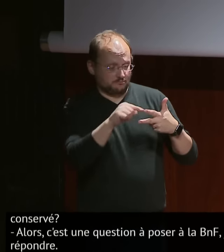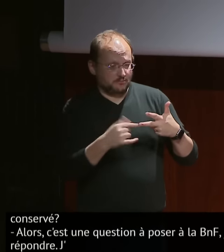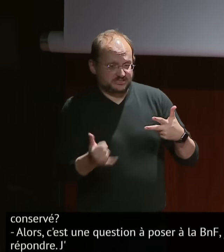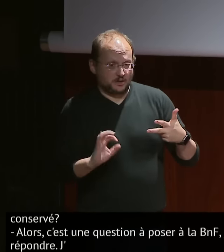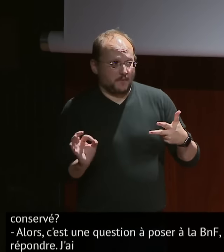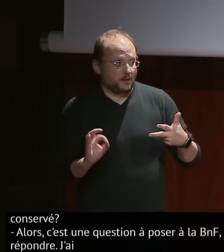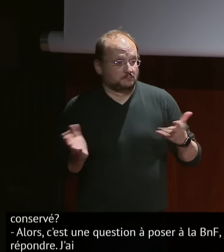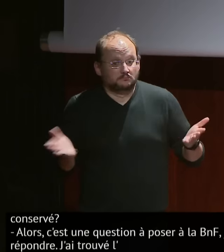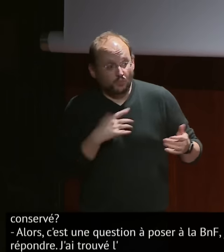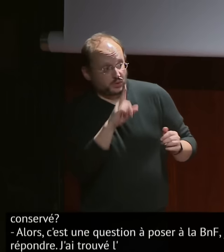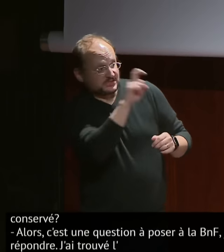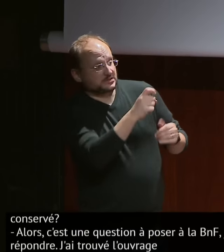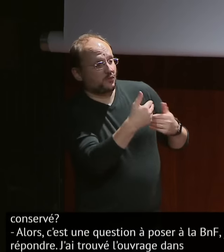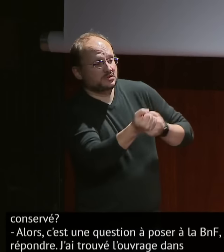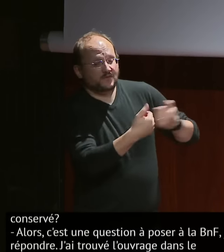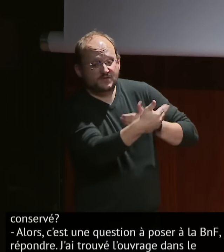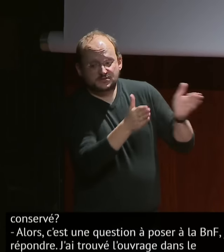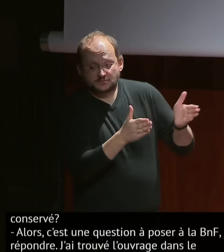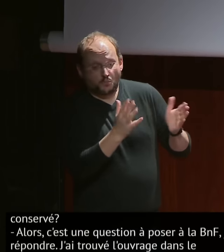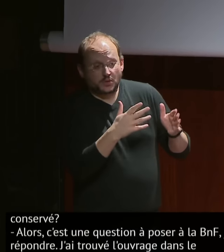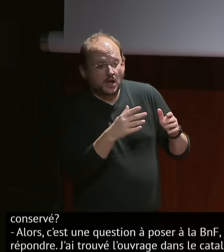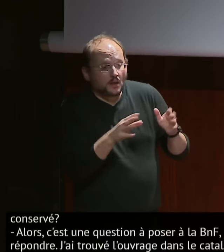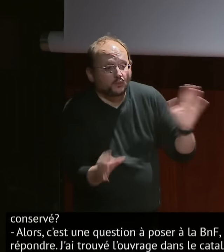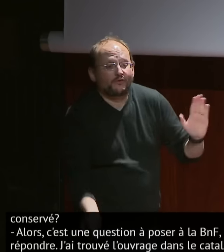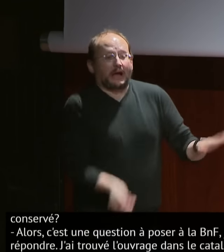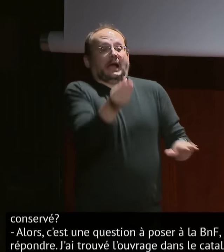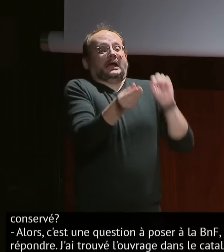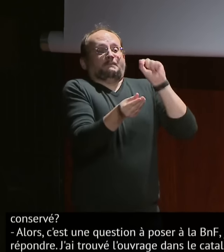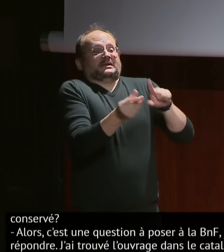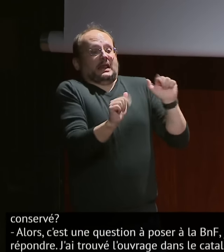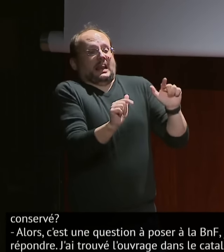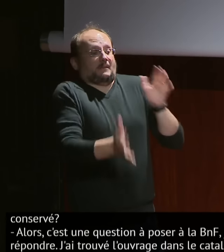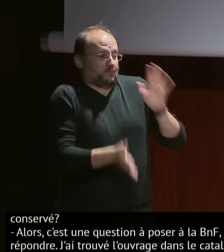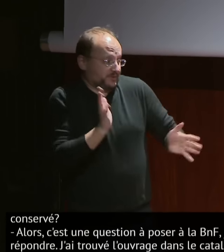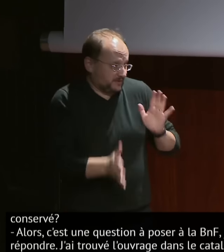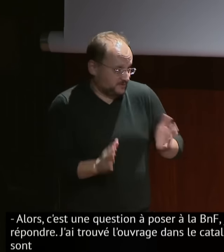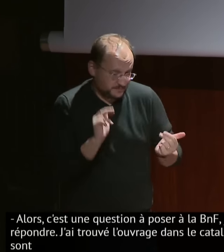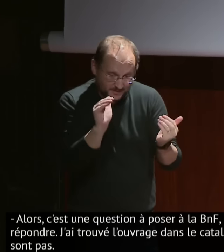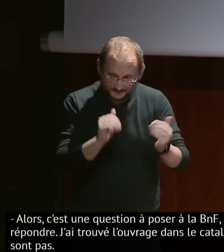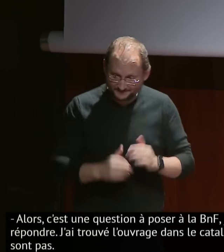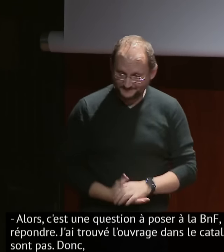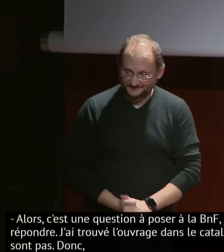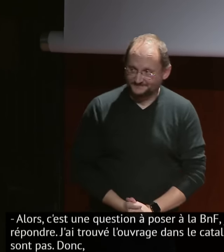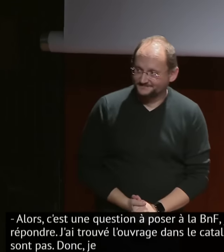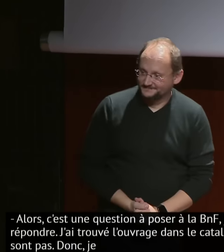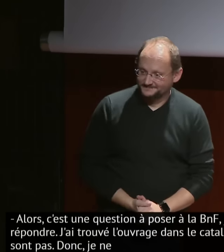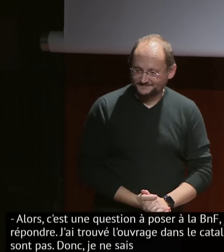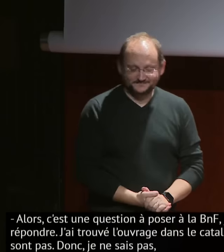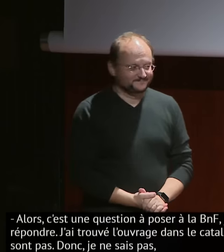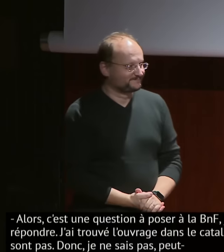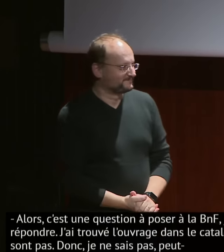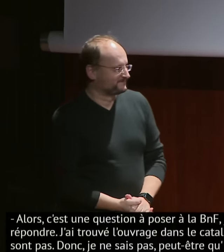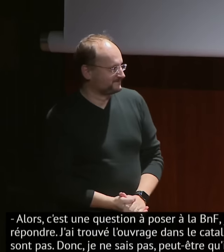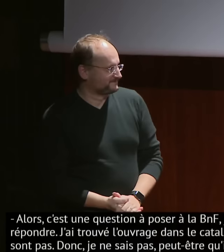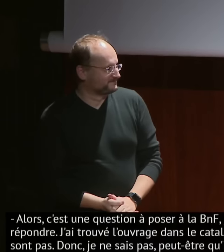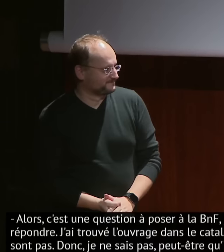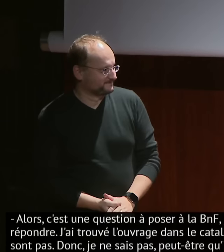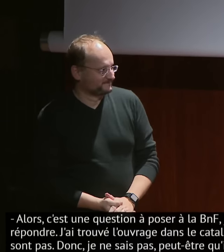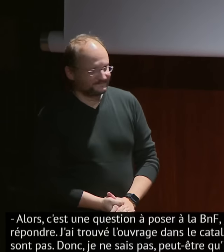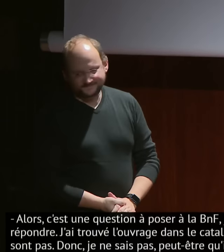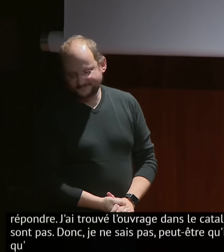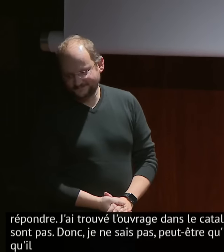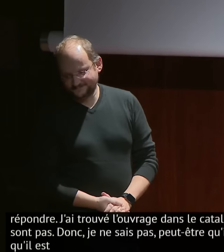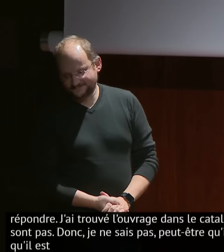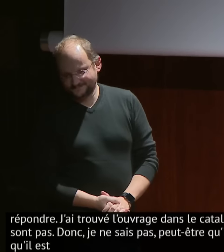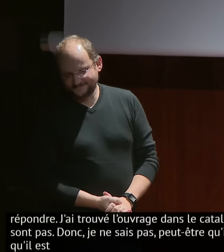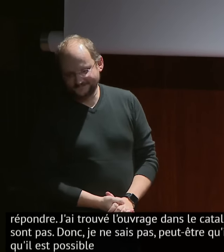l'ouvrage dans le catalogue et dans les autres n'y sont pas. Donc, je ne sais pas, peut-être qu'il existe, peut-être qu'il est possible de le trouver, mais en tout cas, moi, je ne peux pas